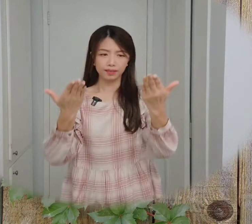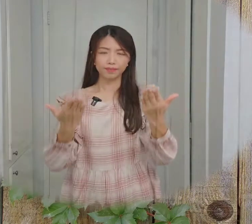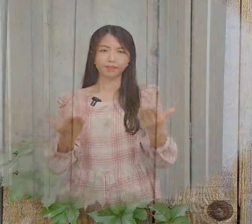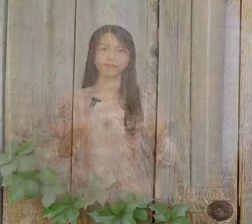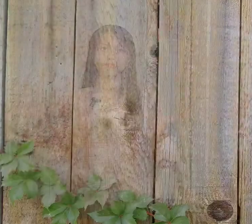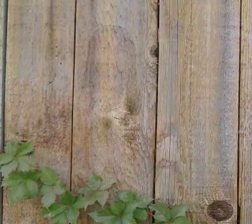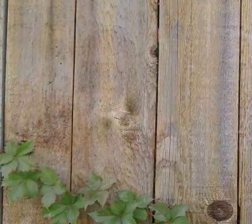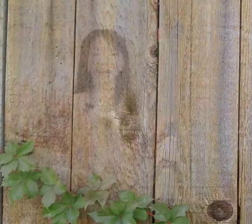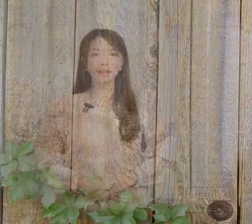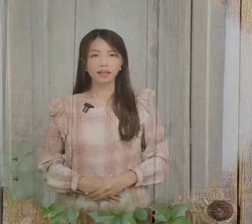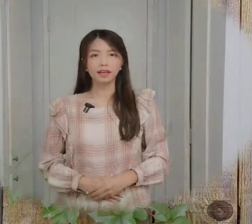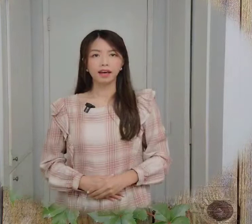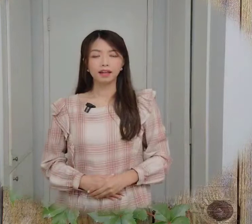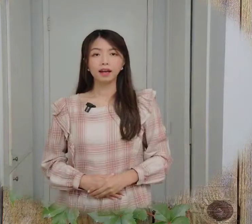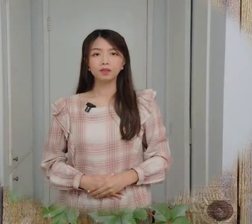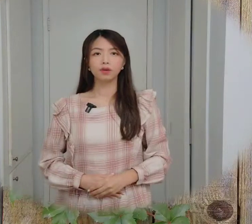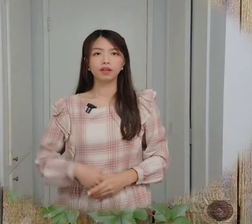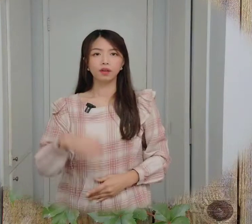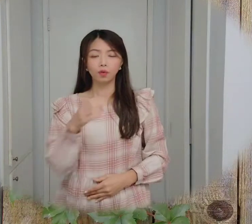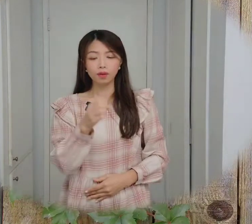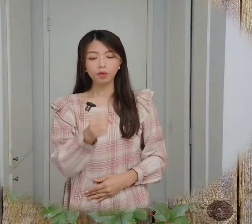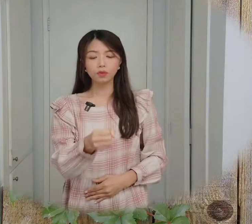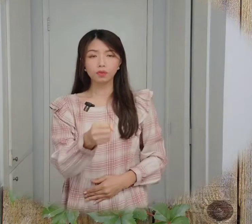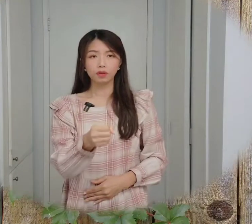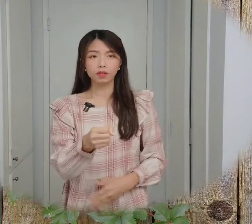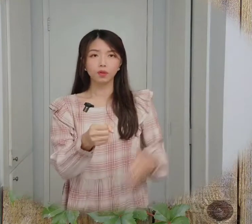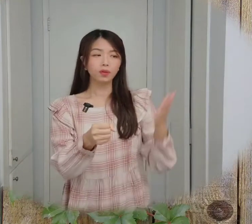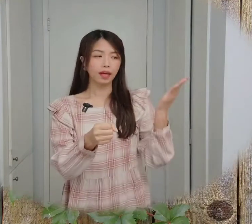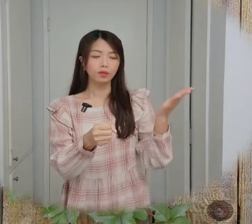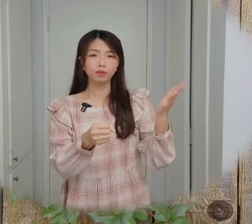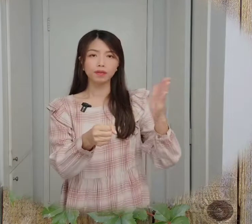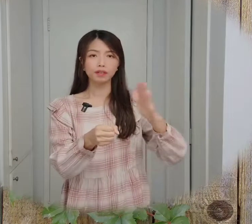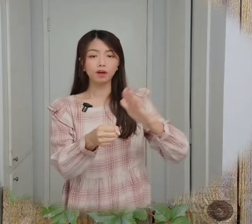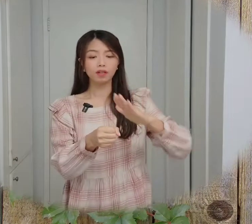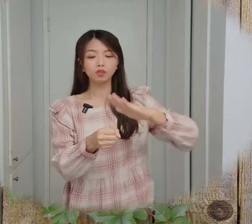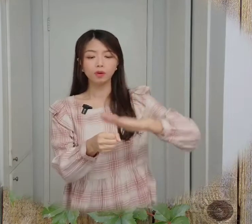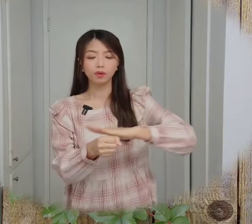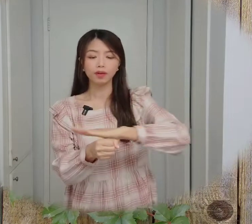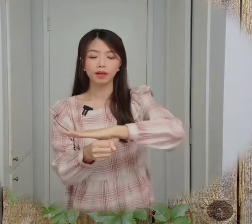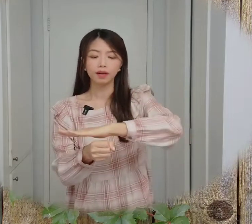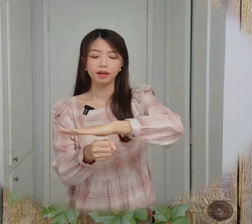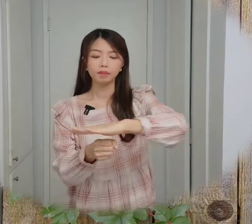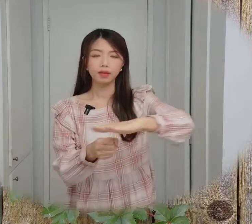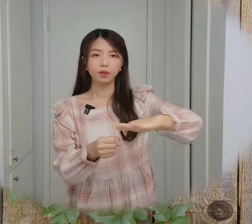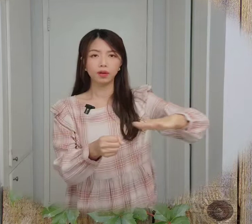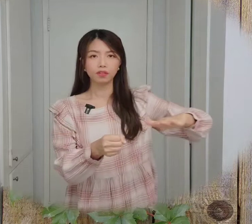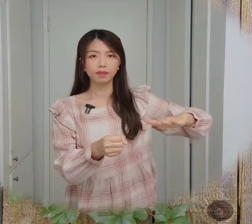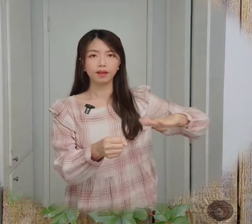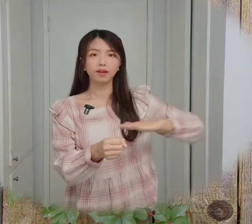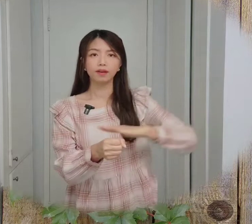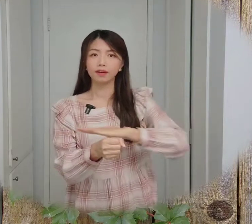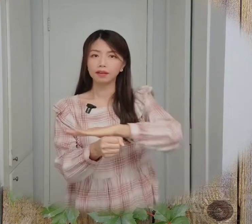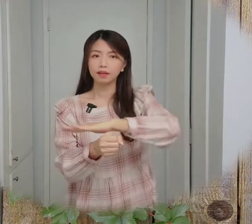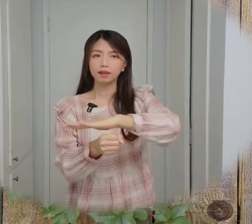주신. 사랑이 있기에, 사랑 수어는 왼손은 주먹 쥐시고 다른 손은 펴셔서 이 주먹 위를 한 바퀴